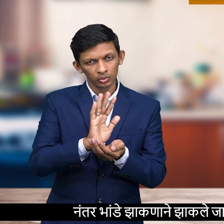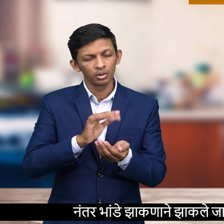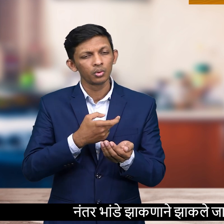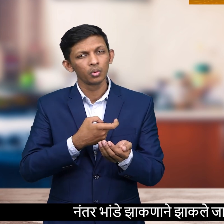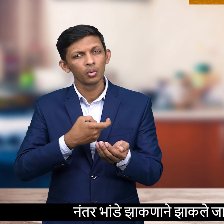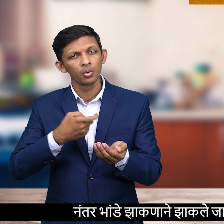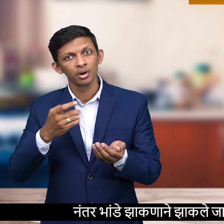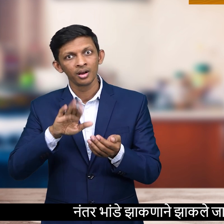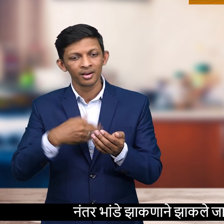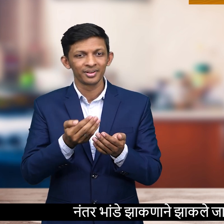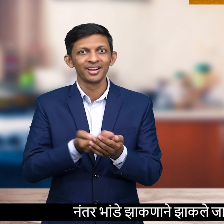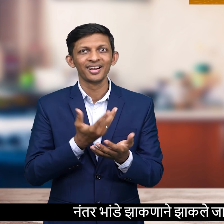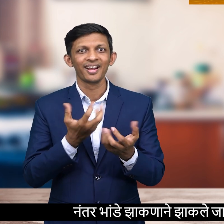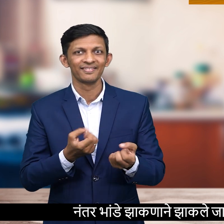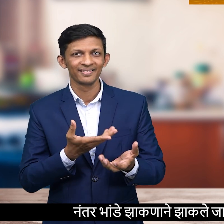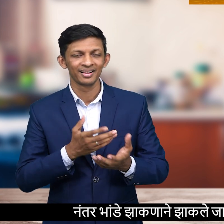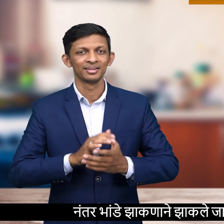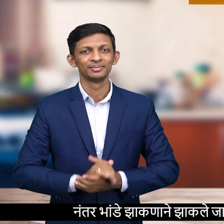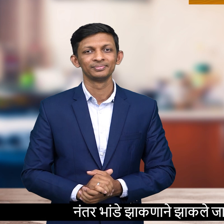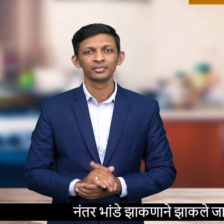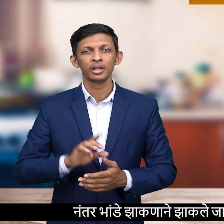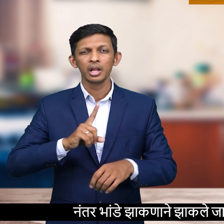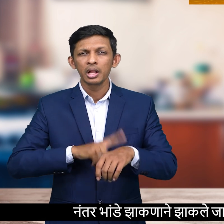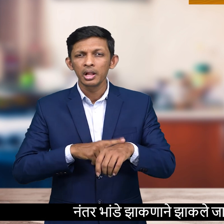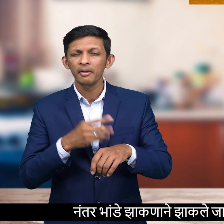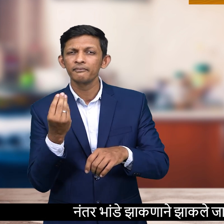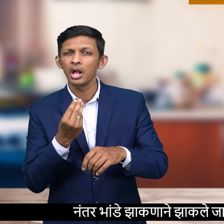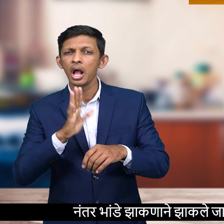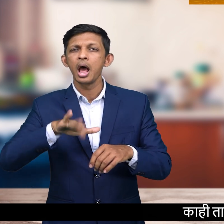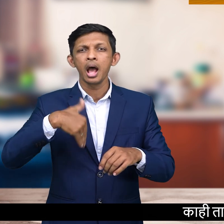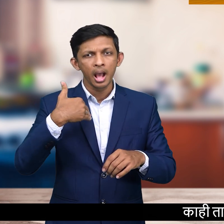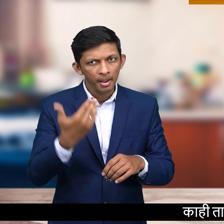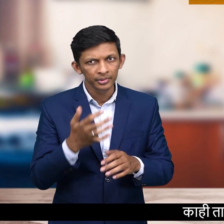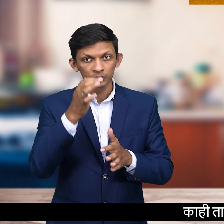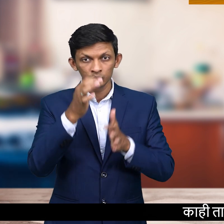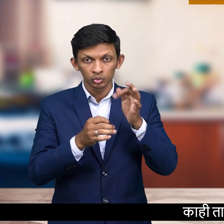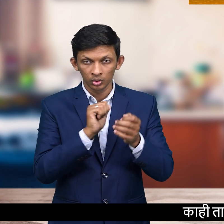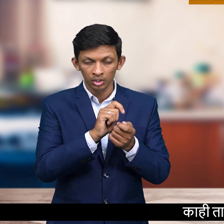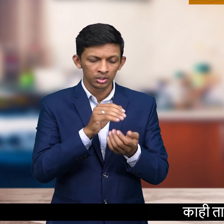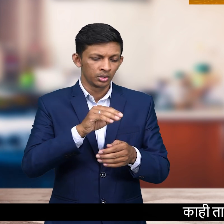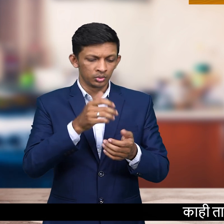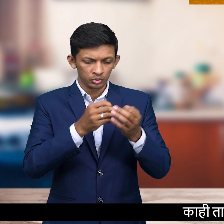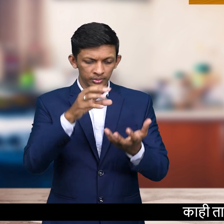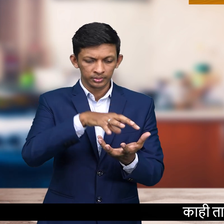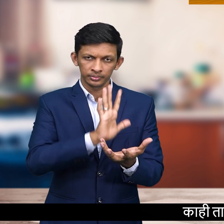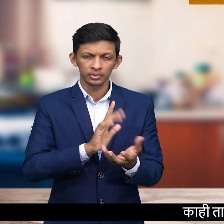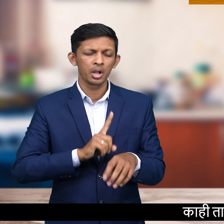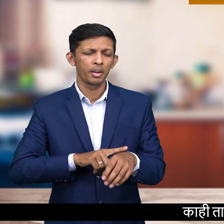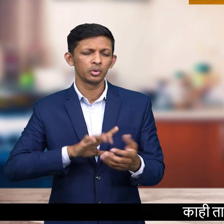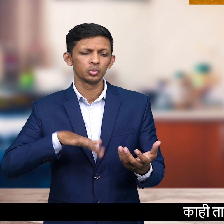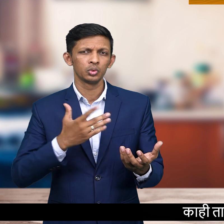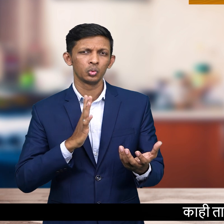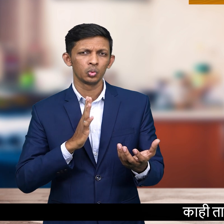विरघळू दिले जात नाही. काही तासांनंतर दूध